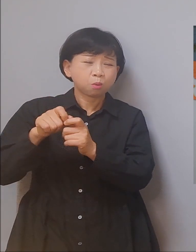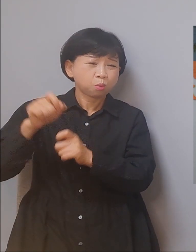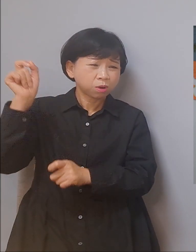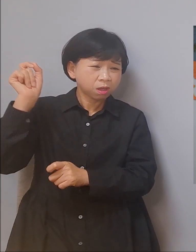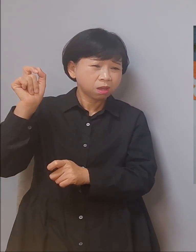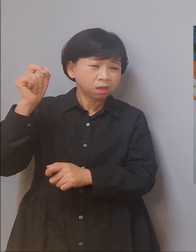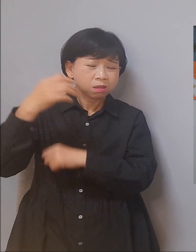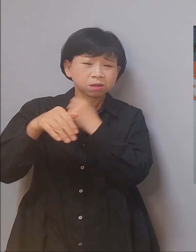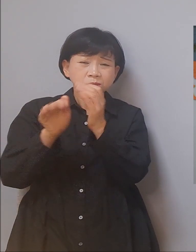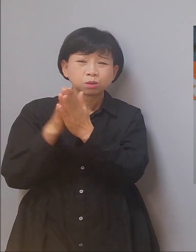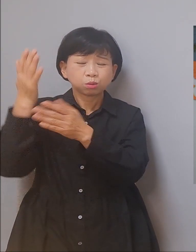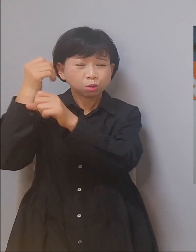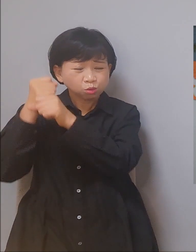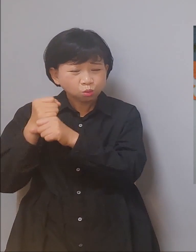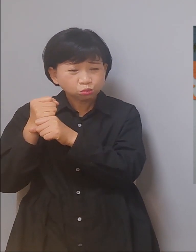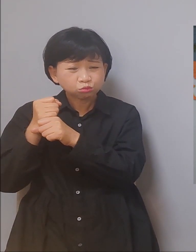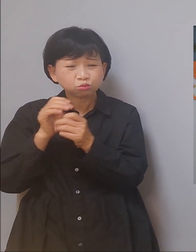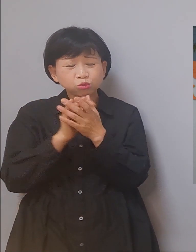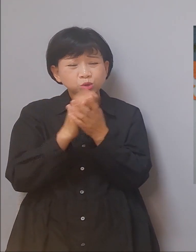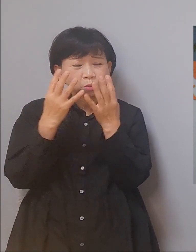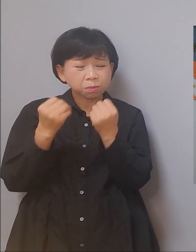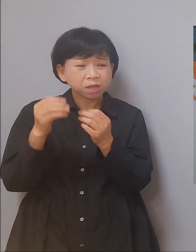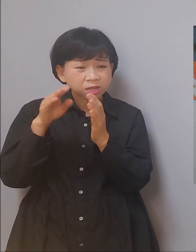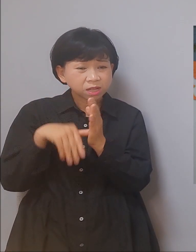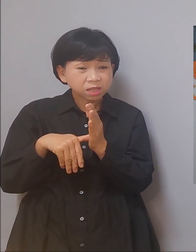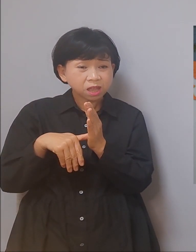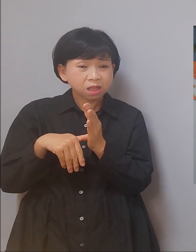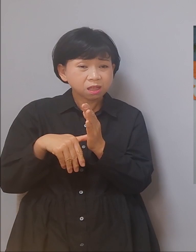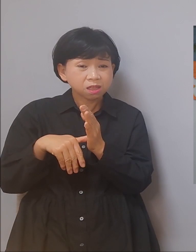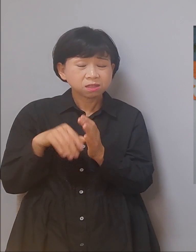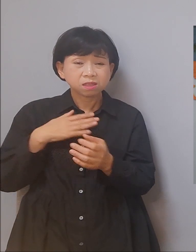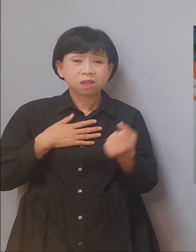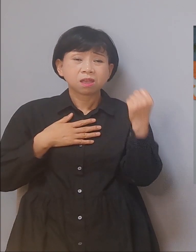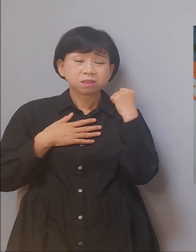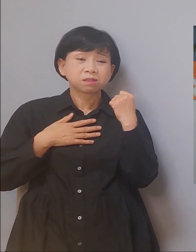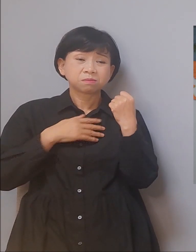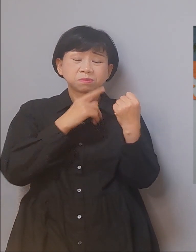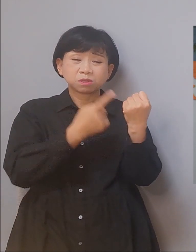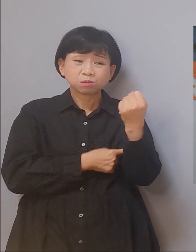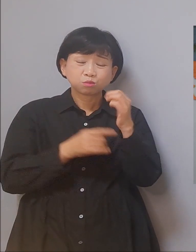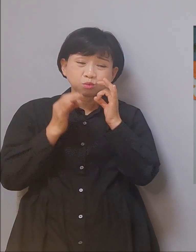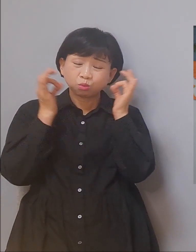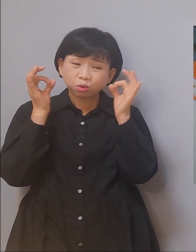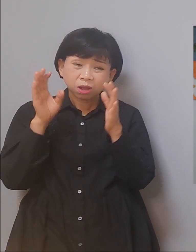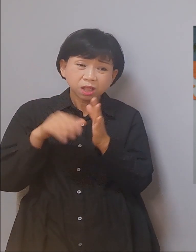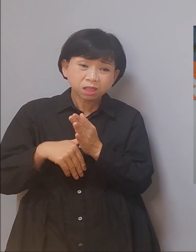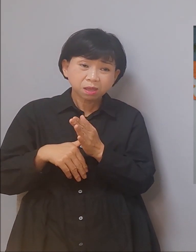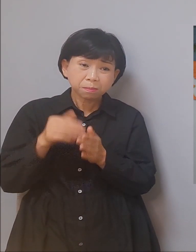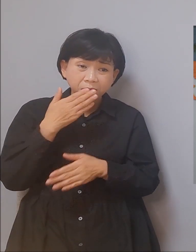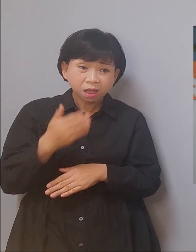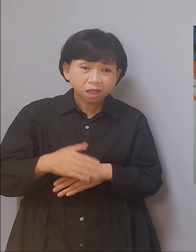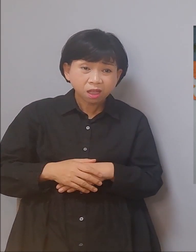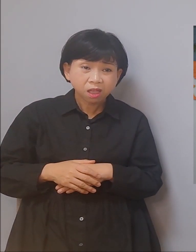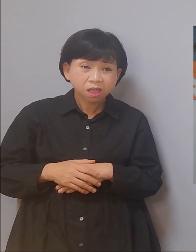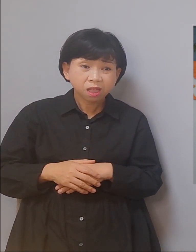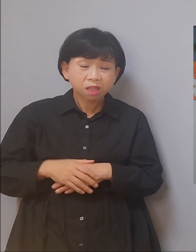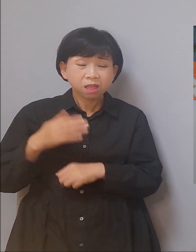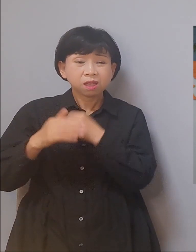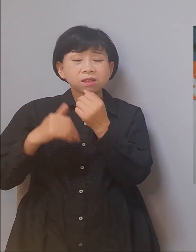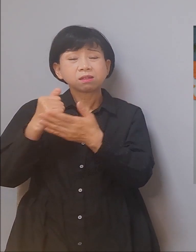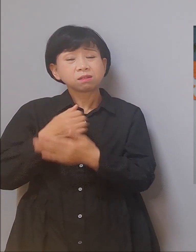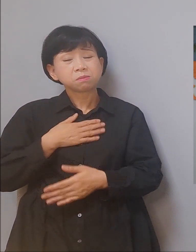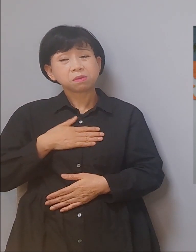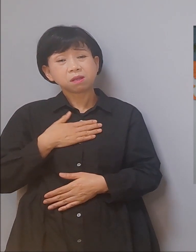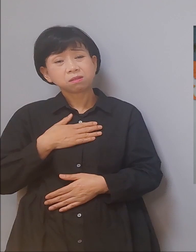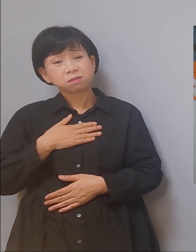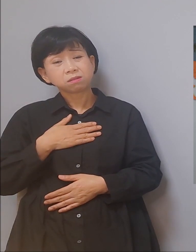때, 또한 내가 기도를 많이 할 때, 또 내 힘으로 내 능력으로 노력할 때 사실 하나님을 알아간다는